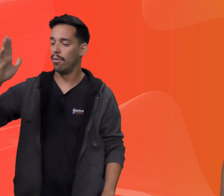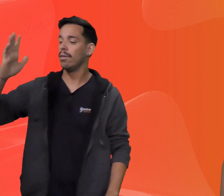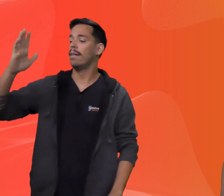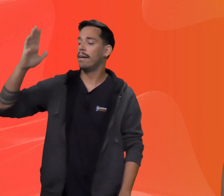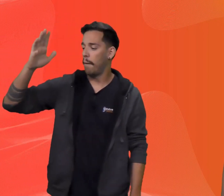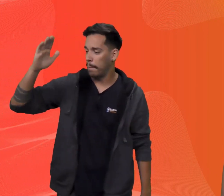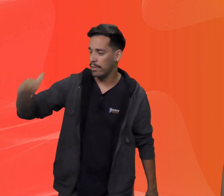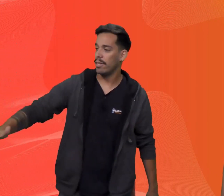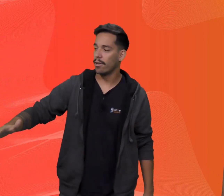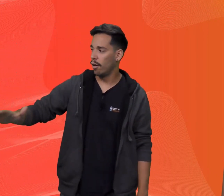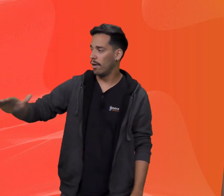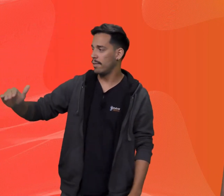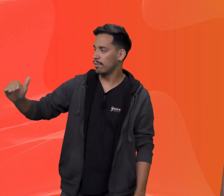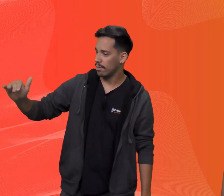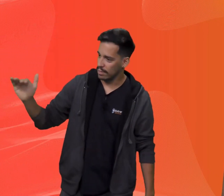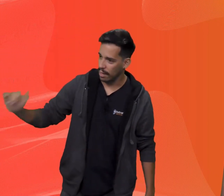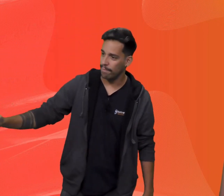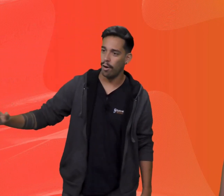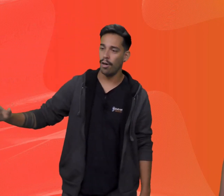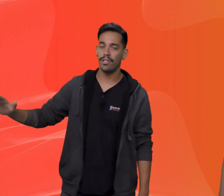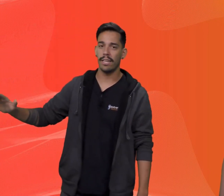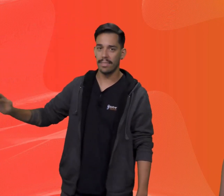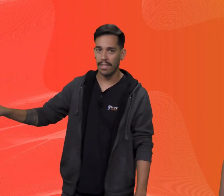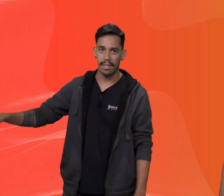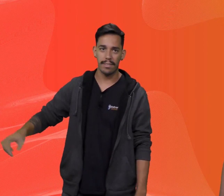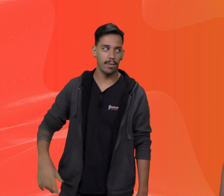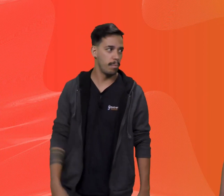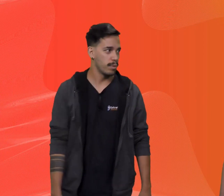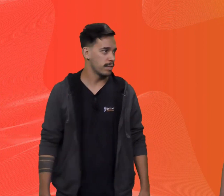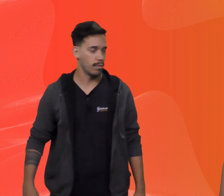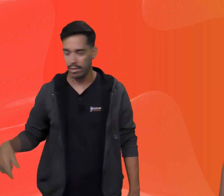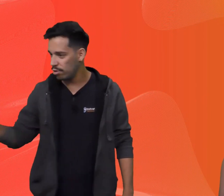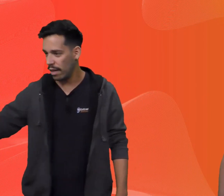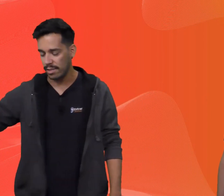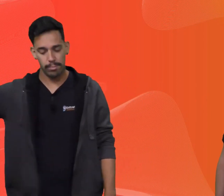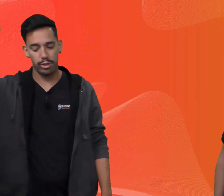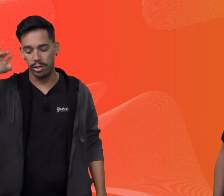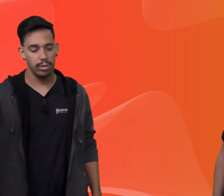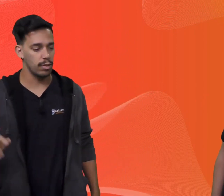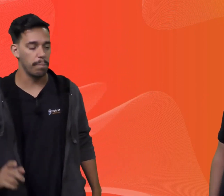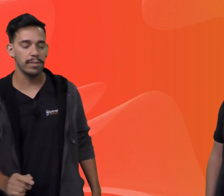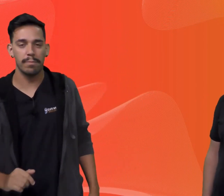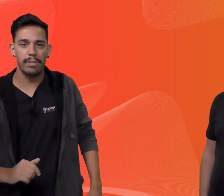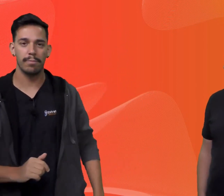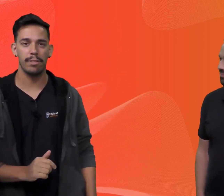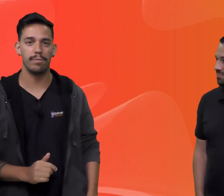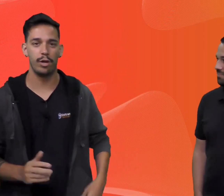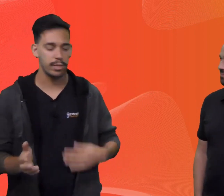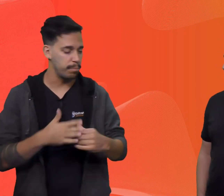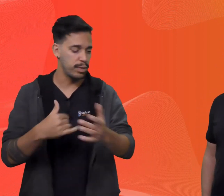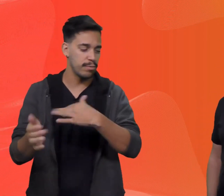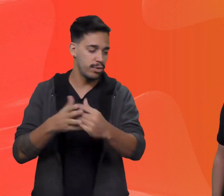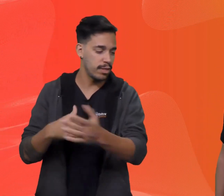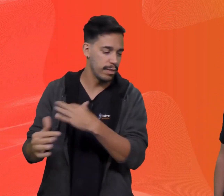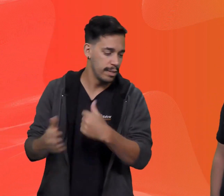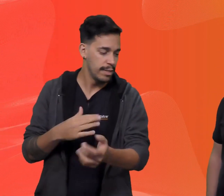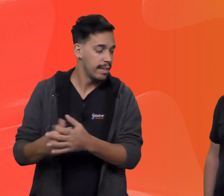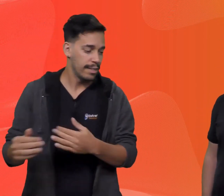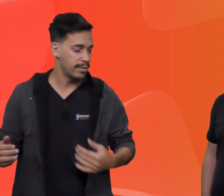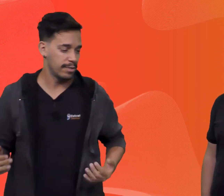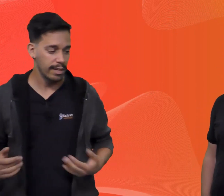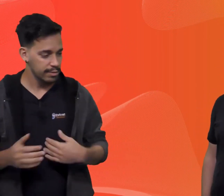falou, então, a partir de agora, isso aqui vai ser a vodka e tem que ter essa composição. Se tiver acima disso, não pode ser mais chamado de vodka, porque não